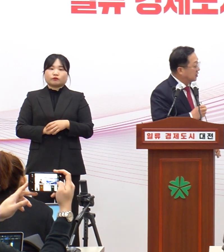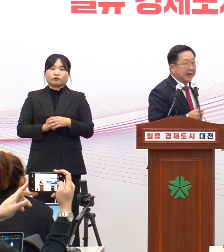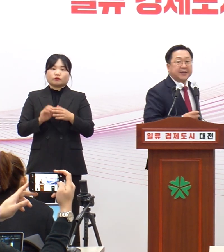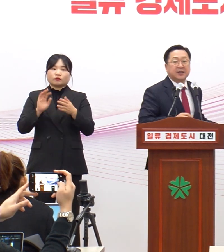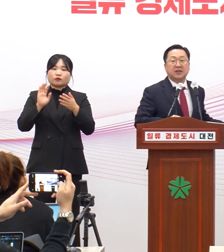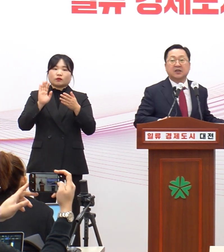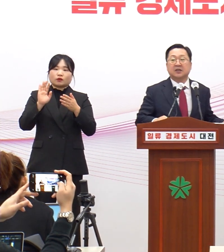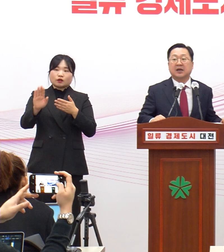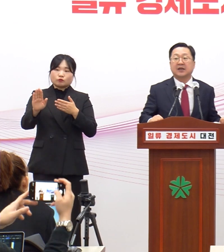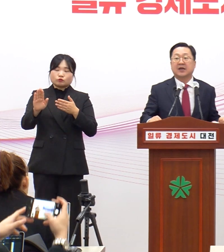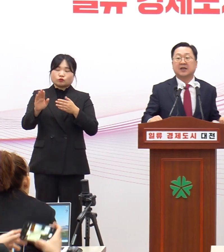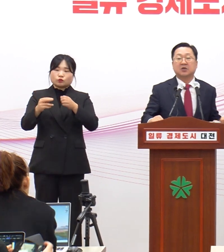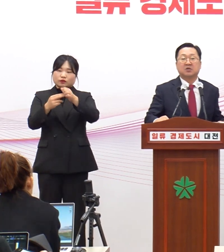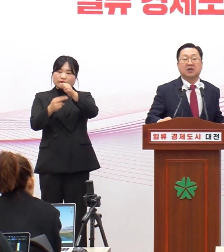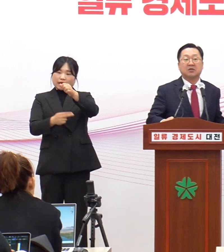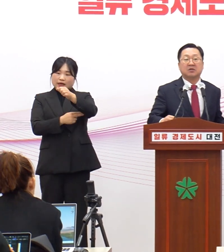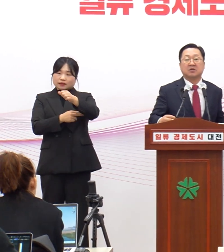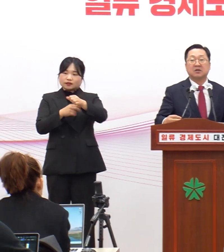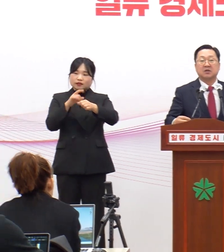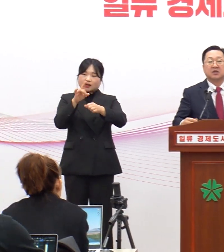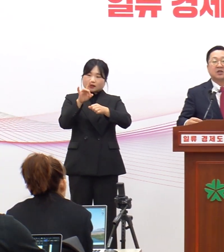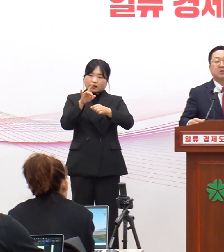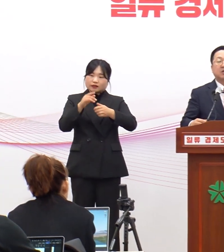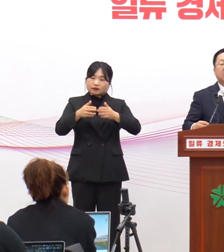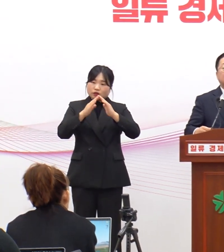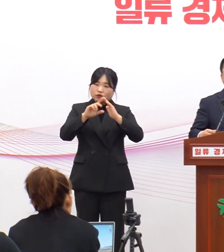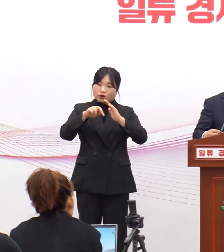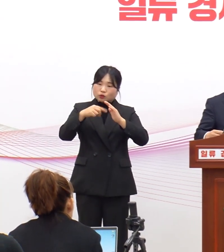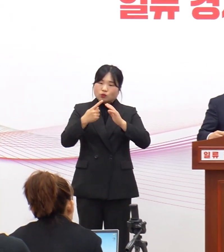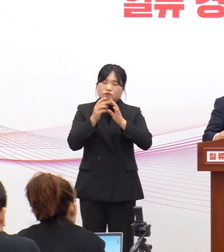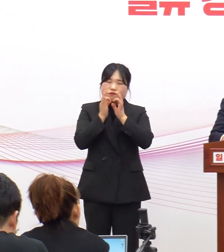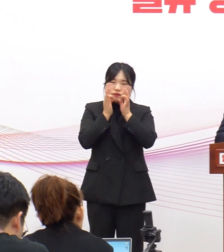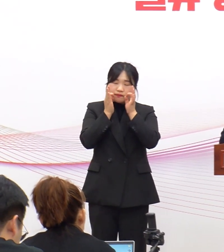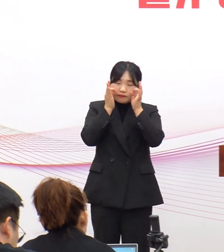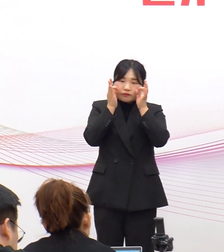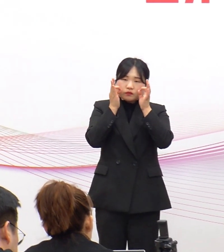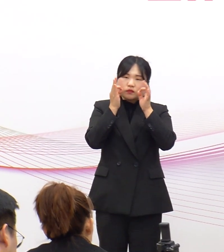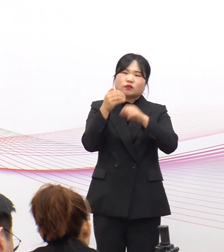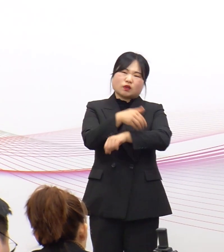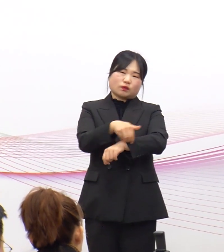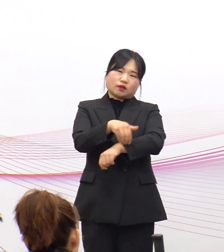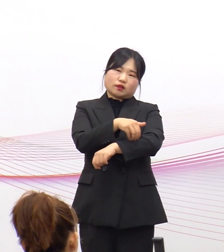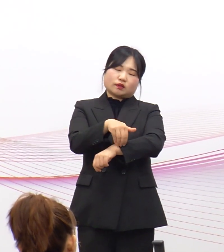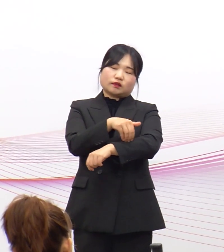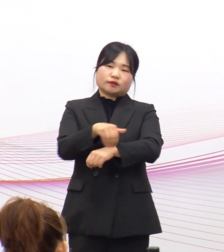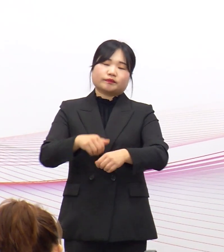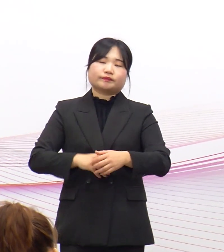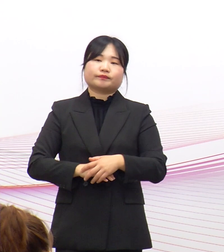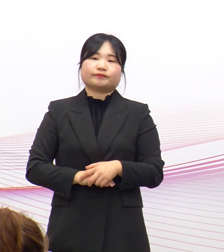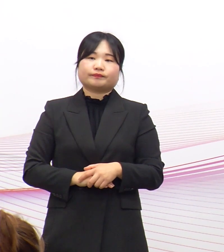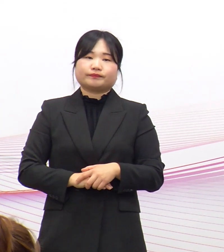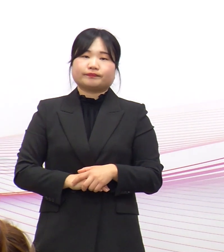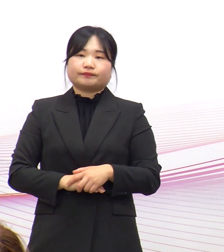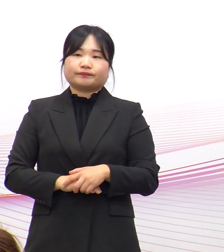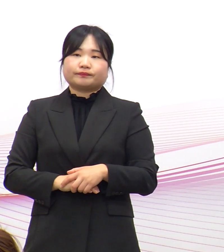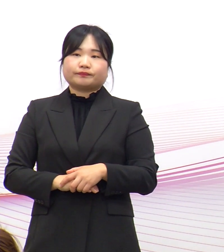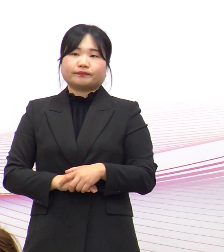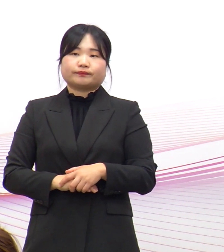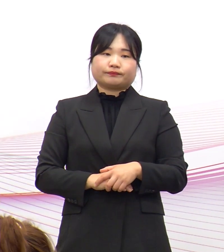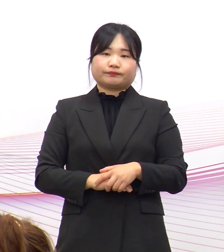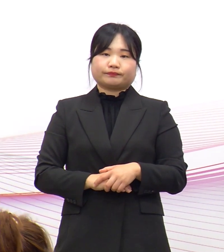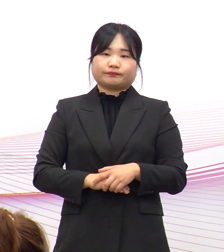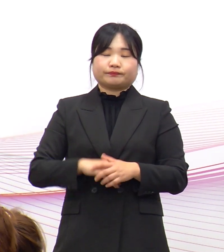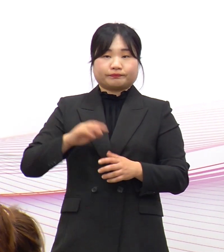앞으로 뭐 다리 하나하나를 놓더라도 심혈을 기울 생각입니다. 예. 다음.